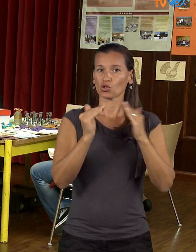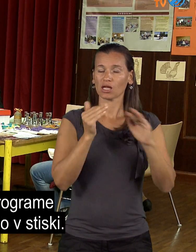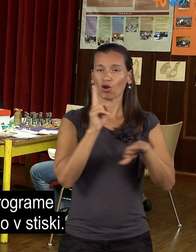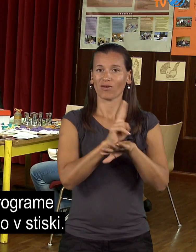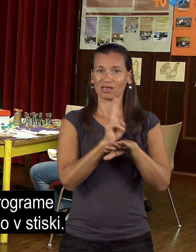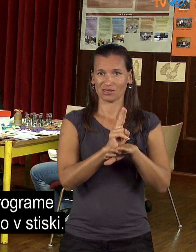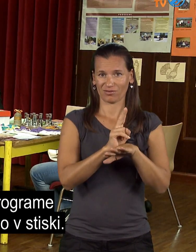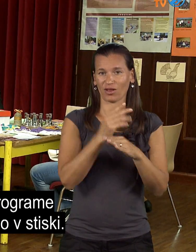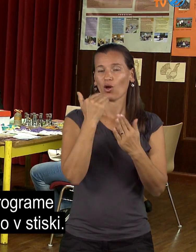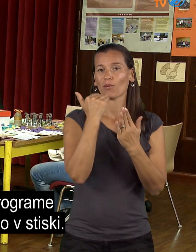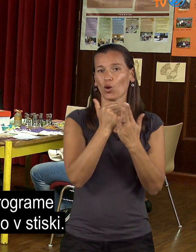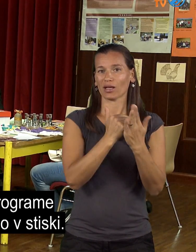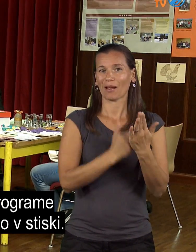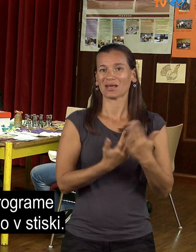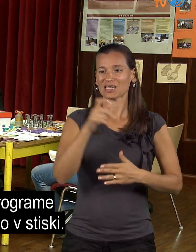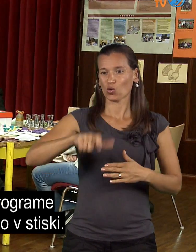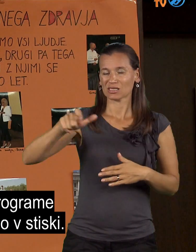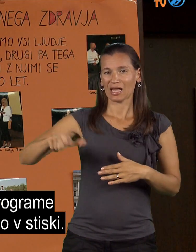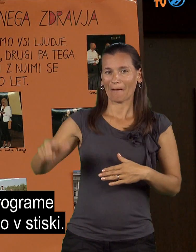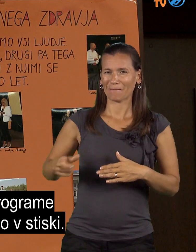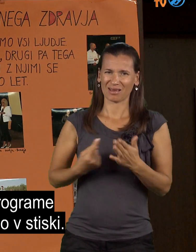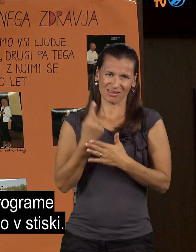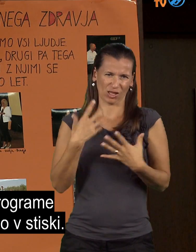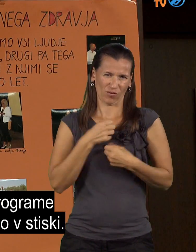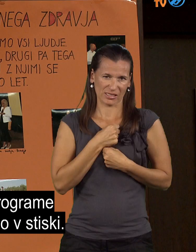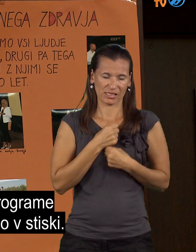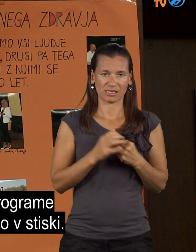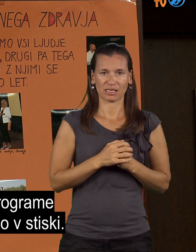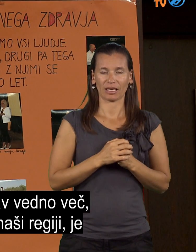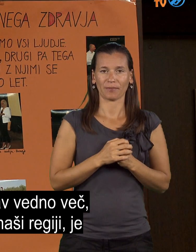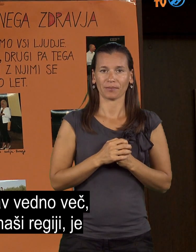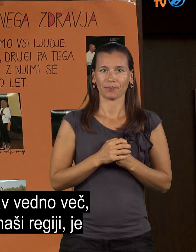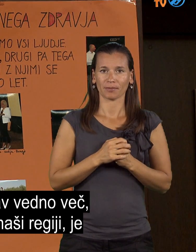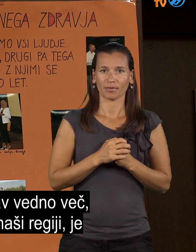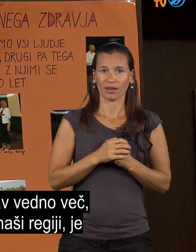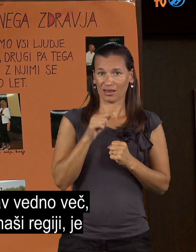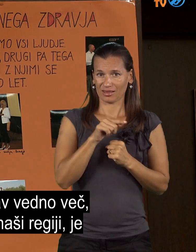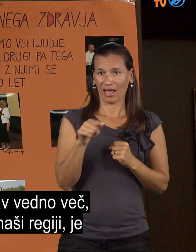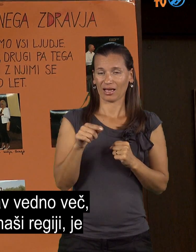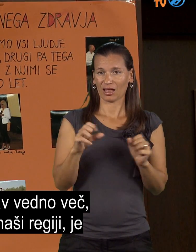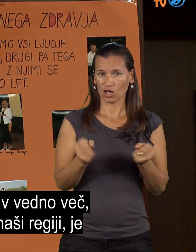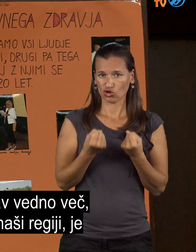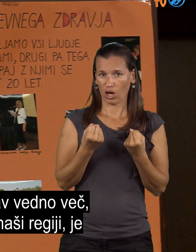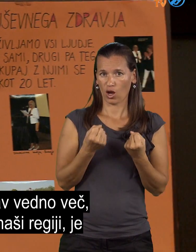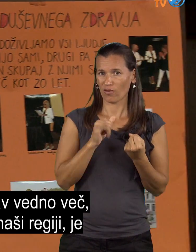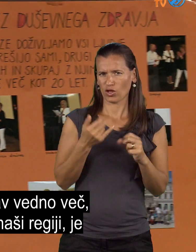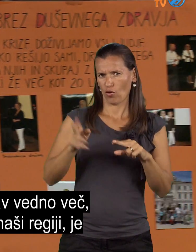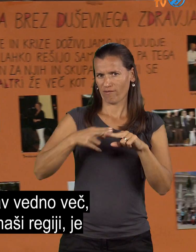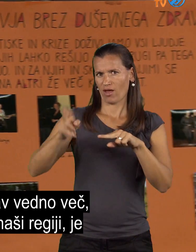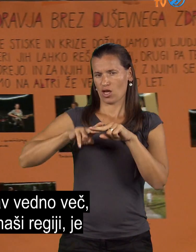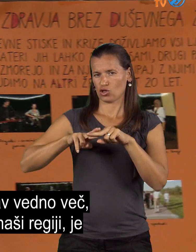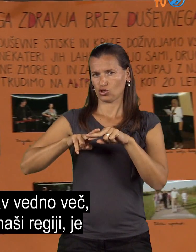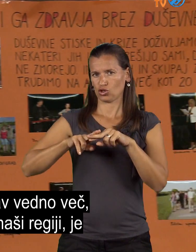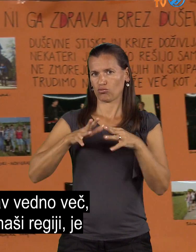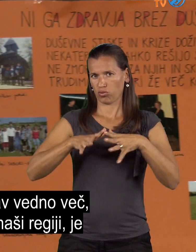izvajamo socialno-varstvene programe za osebe, ki se znajdejo v stiski. Glede na to, da je teh težav